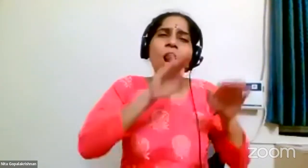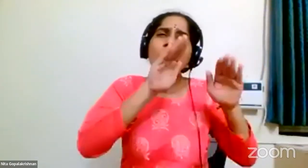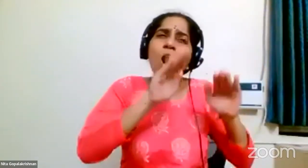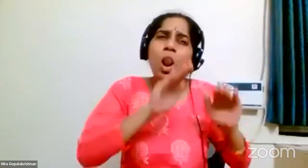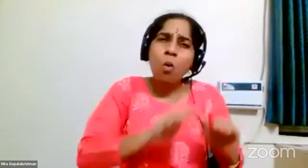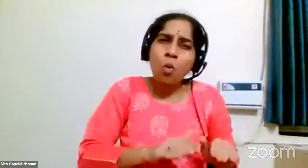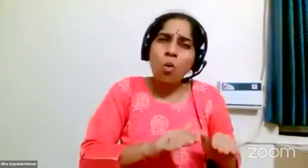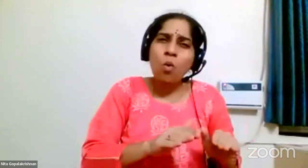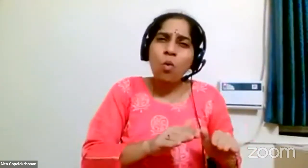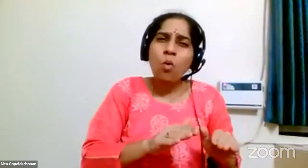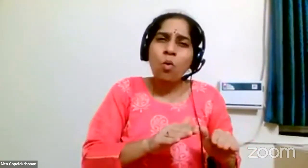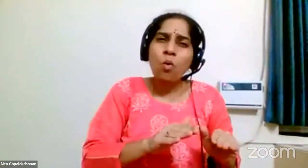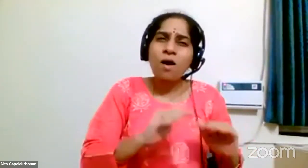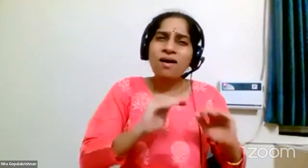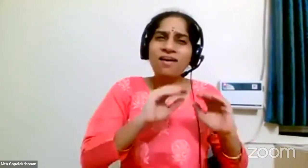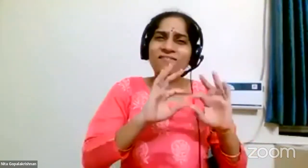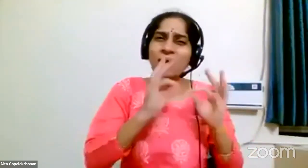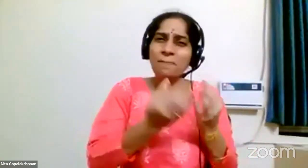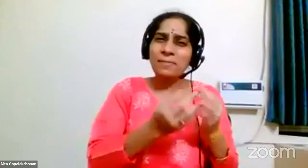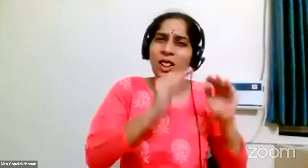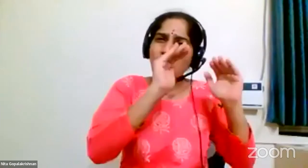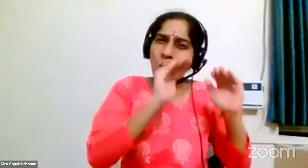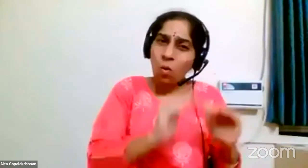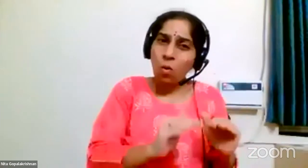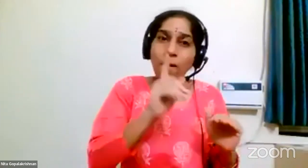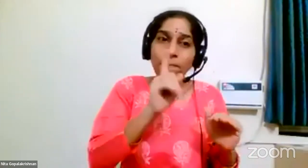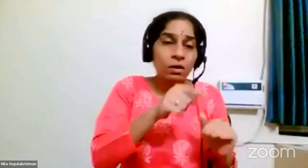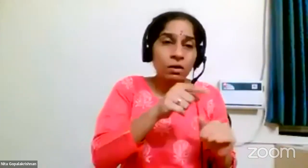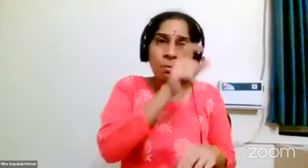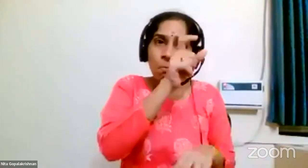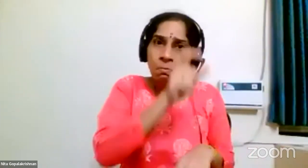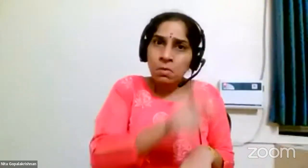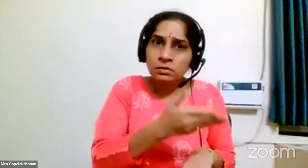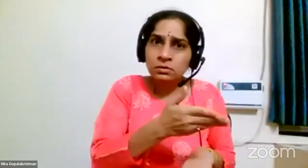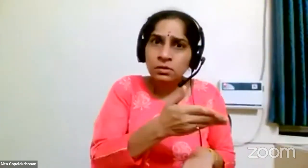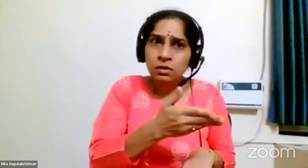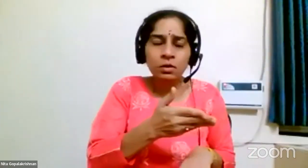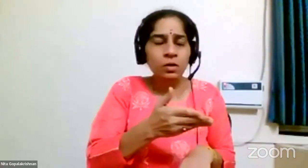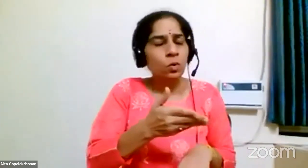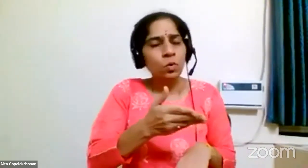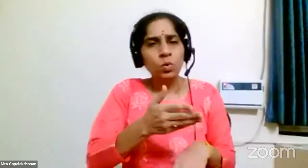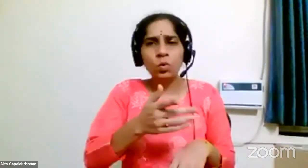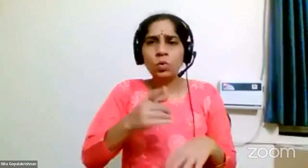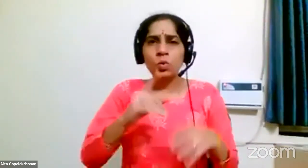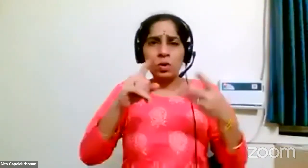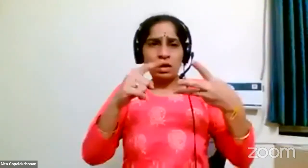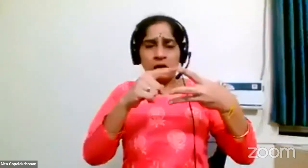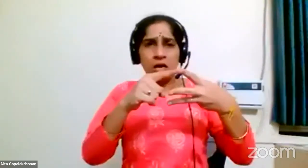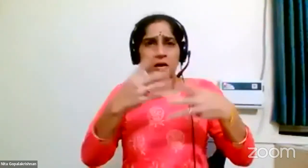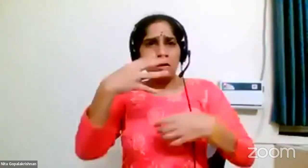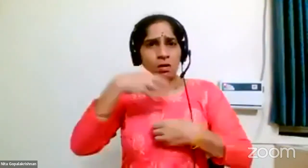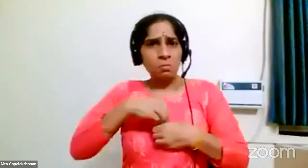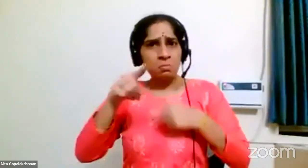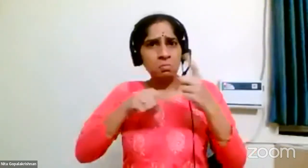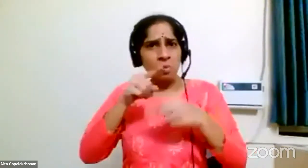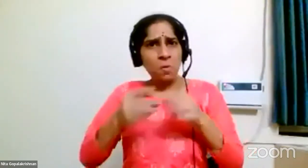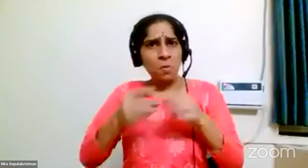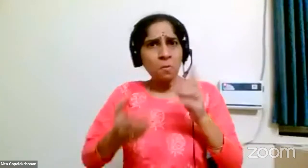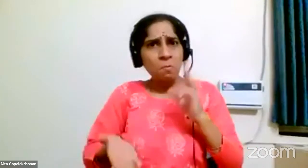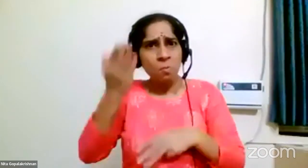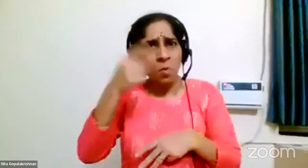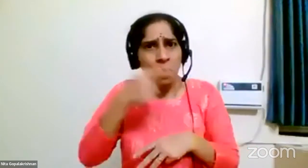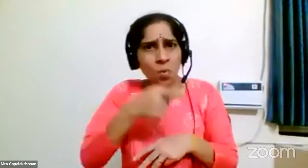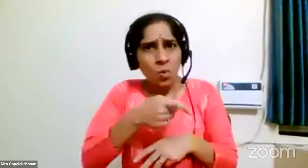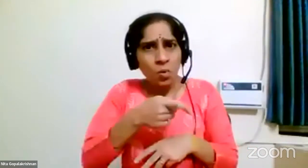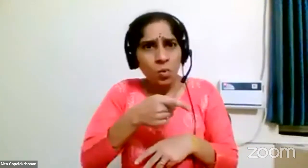कर्म है वो ब्राह्मणों वाला है, उसके शरीर में सतोगुण की मात्रा अधिक है, वो वैदिक ज्ञान के प्रति आकर्षित